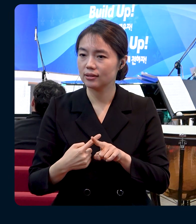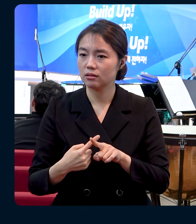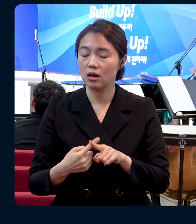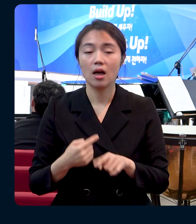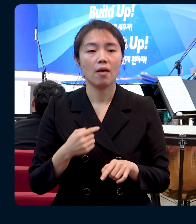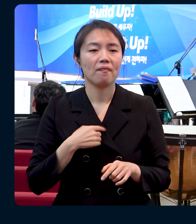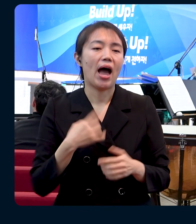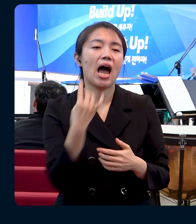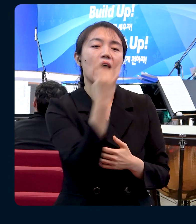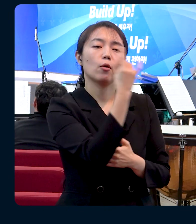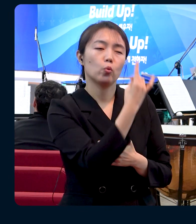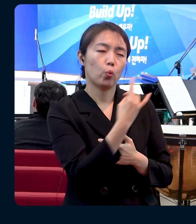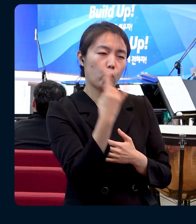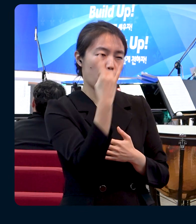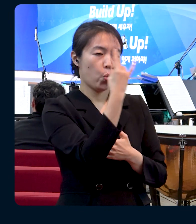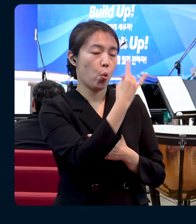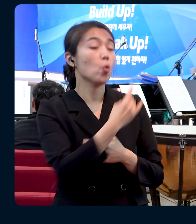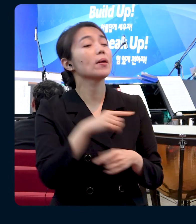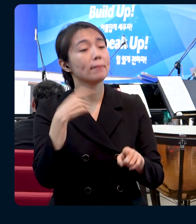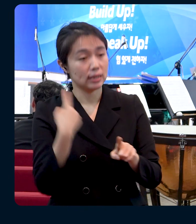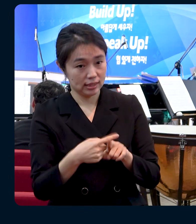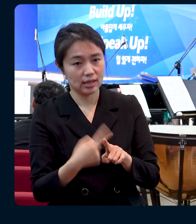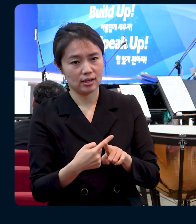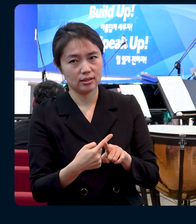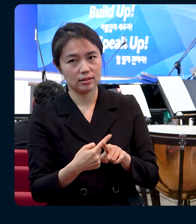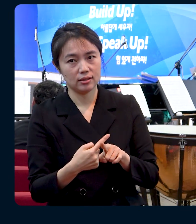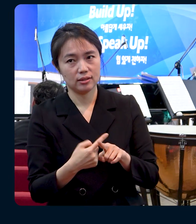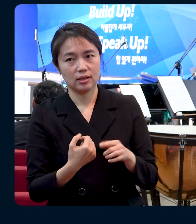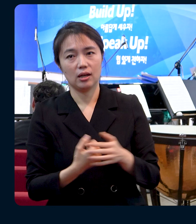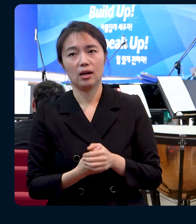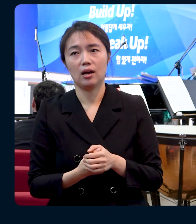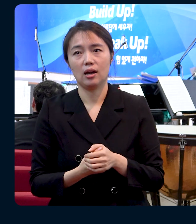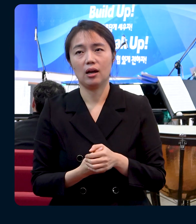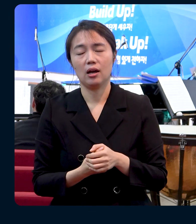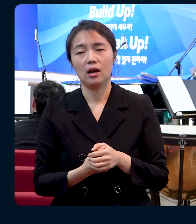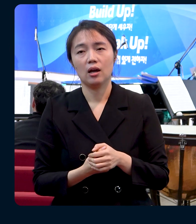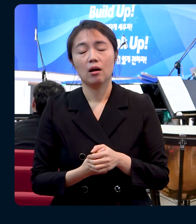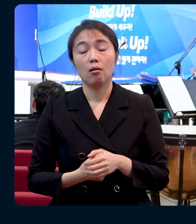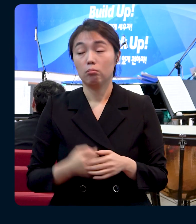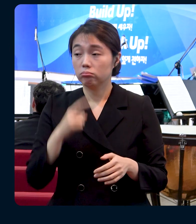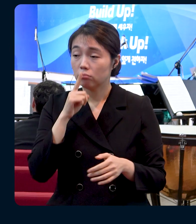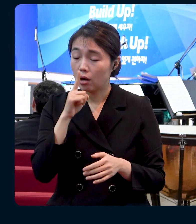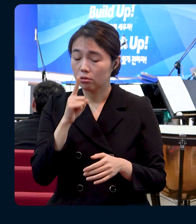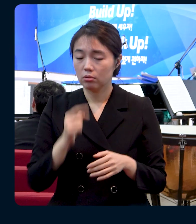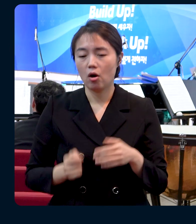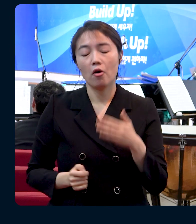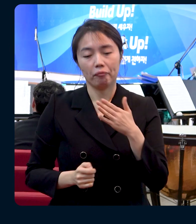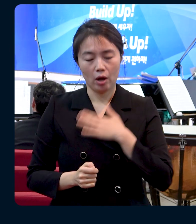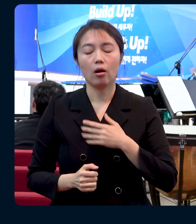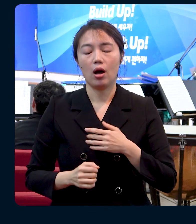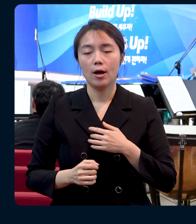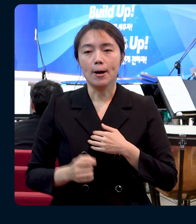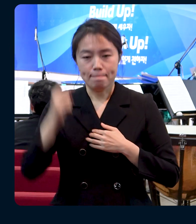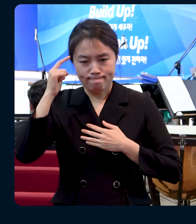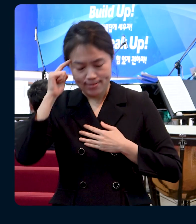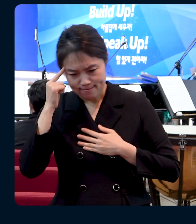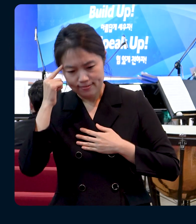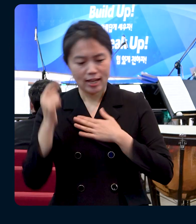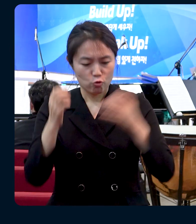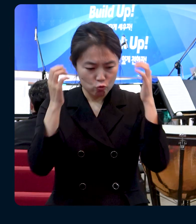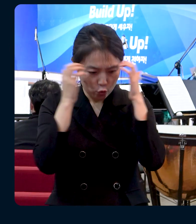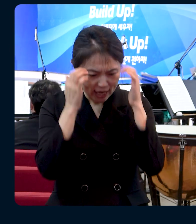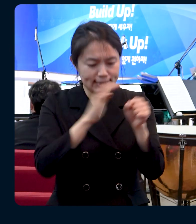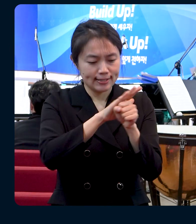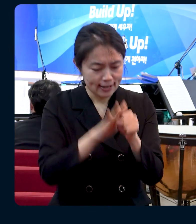받아들이겠어. 내 운명이 그렇다면 괜찮아, 좋아. 말은 그렇게 할지 모르겠지만 그건 뭐예요? 자기 의지로 그렇게 하겠다고